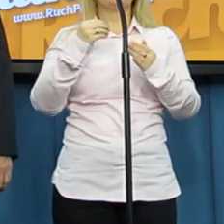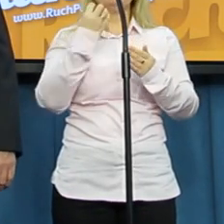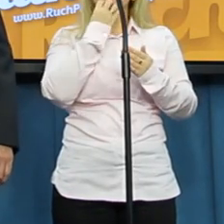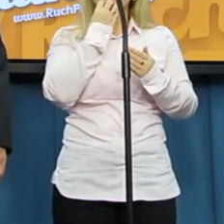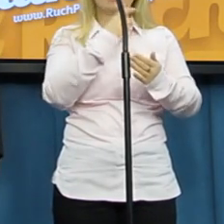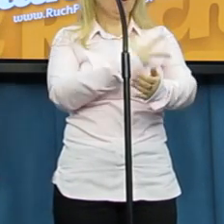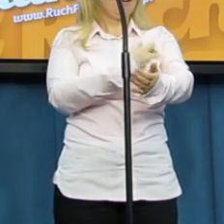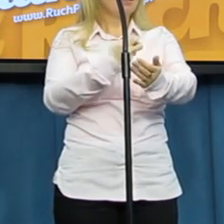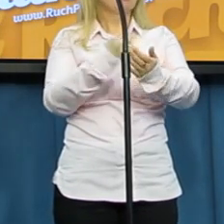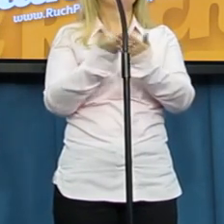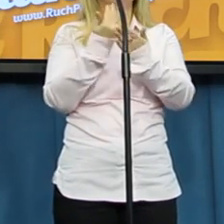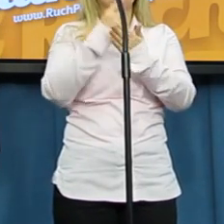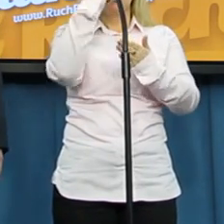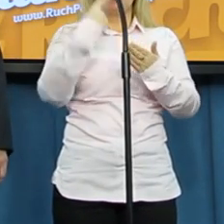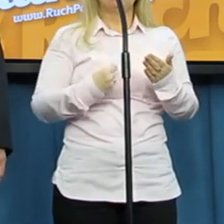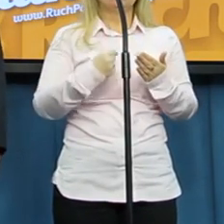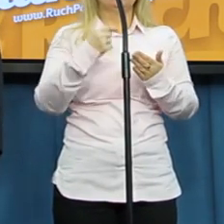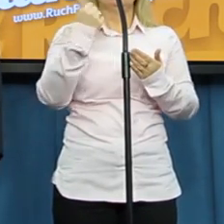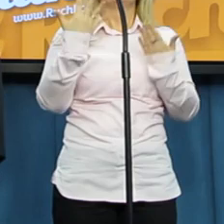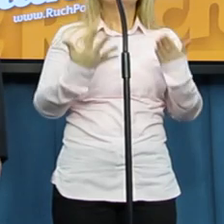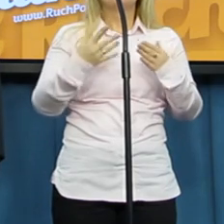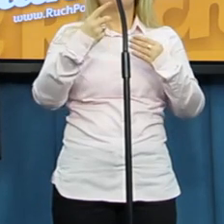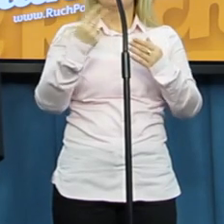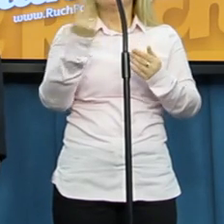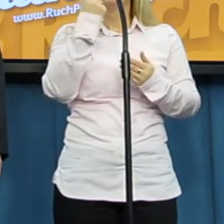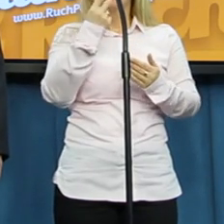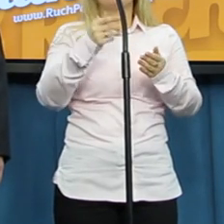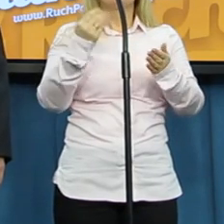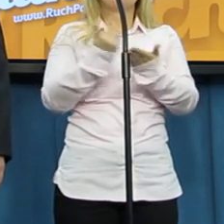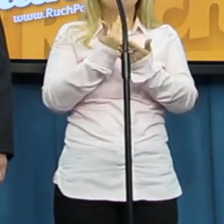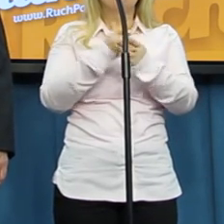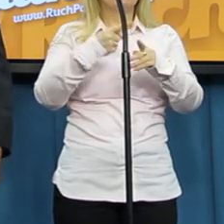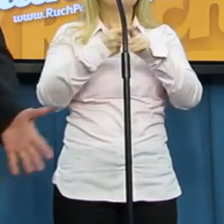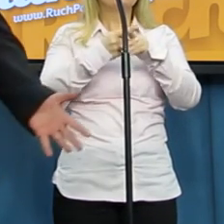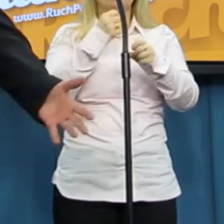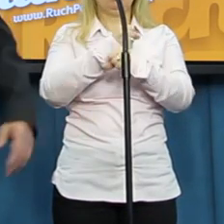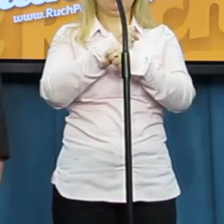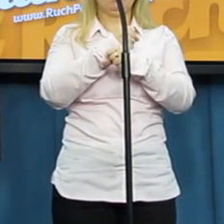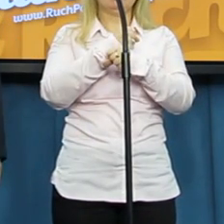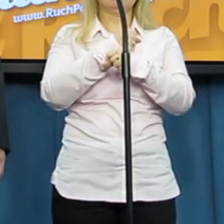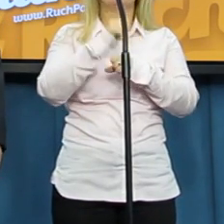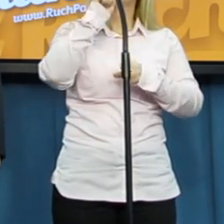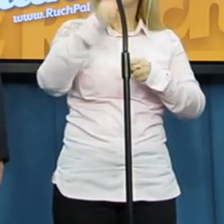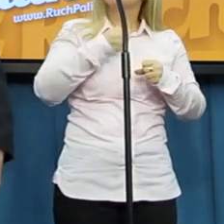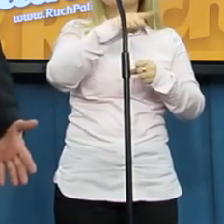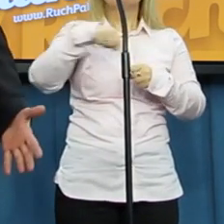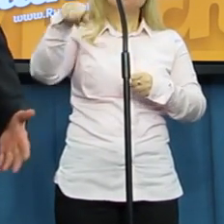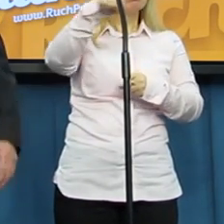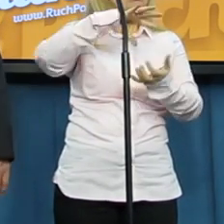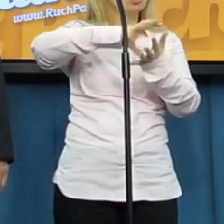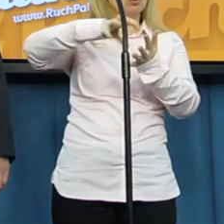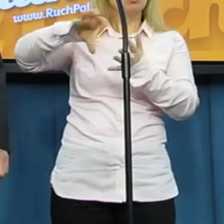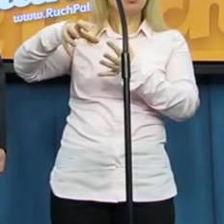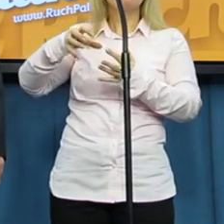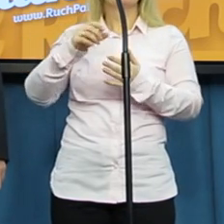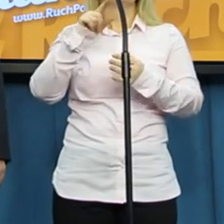krwi, szukają potencjalnych sojuszników. Socjaliści europejscy to jest grupa polityczna